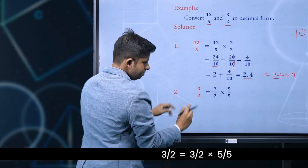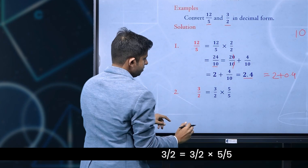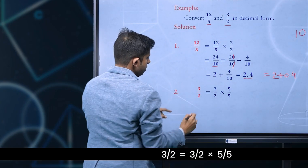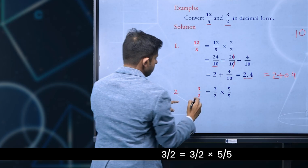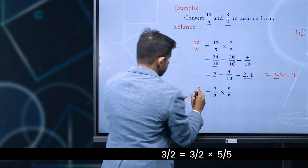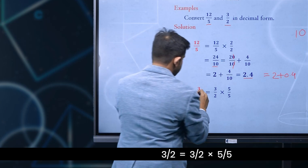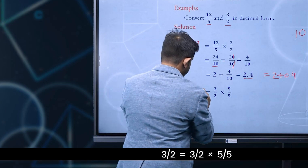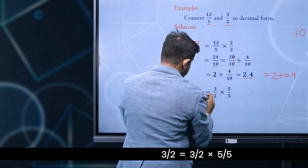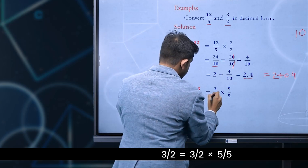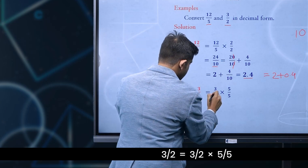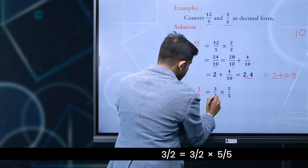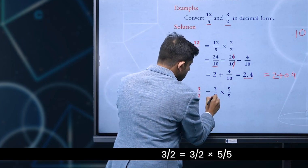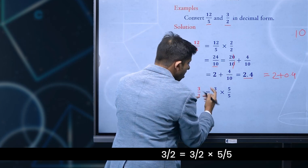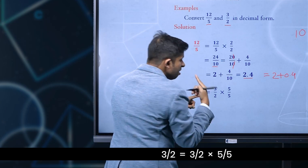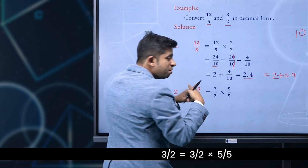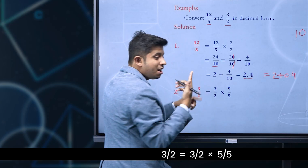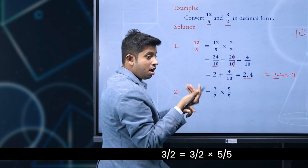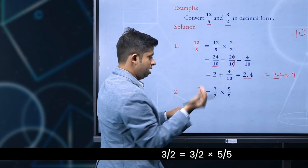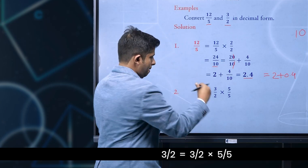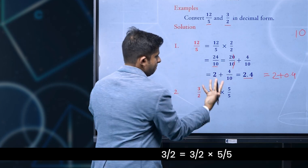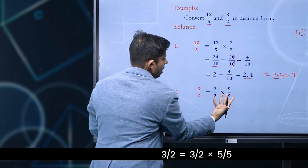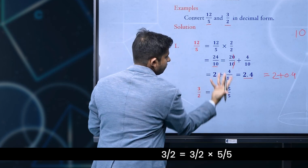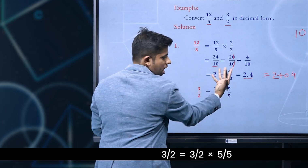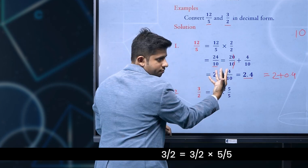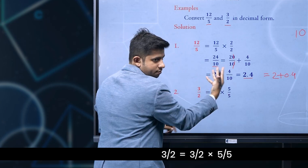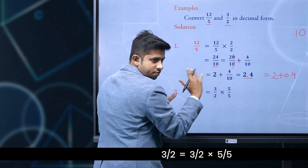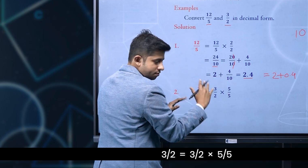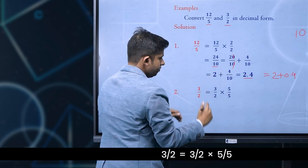तीन भागिले दोन बरोबर 3/2 गुणिले 5/5